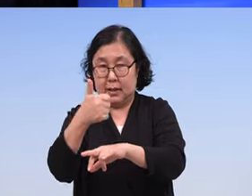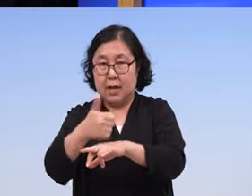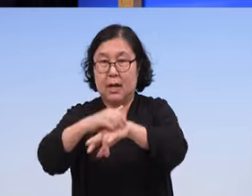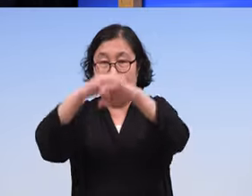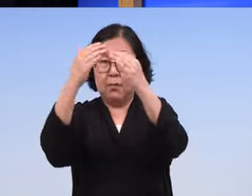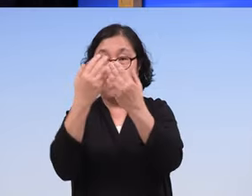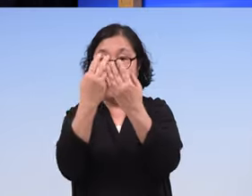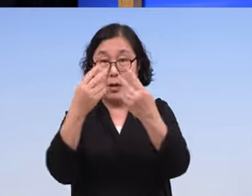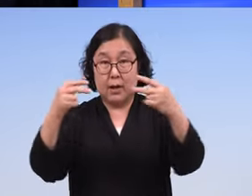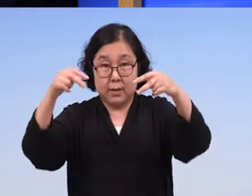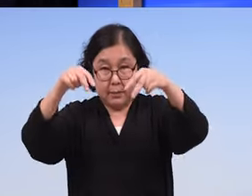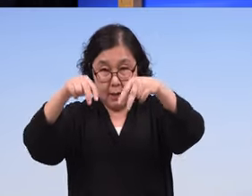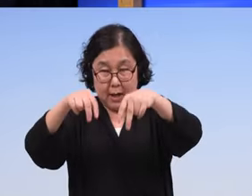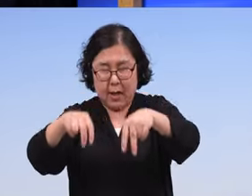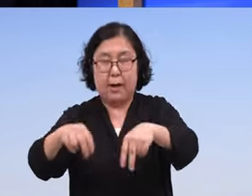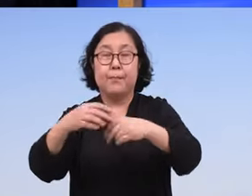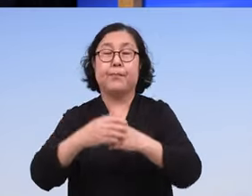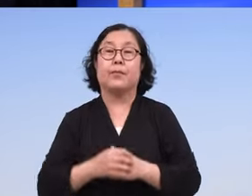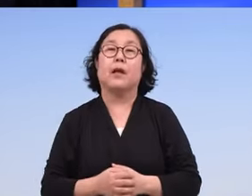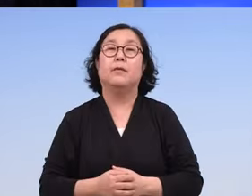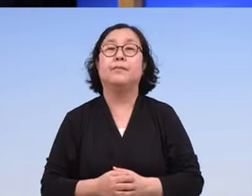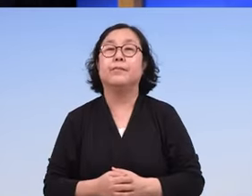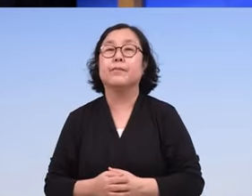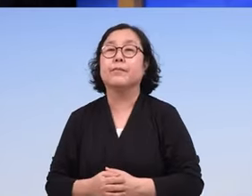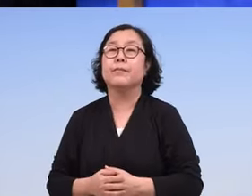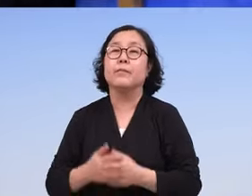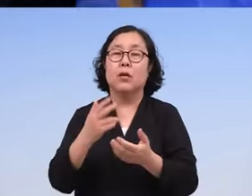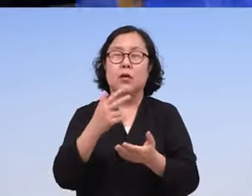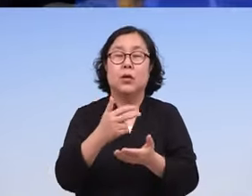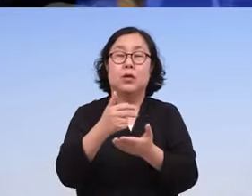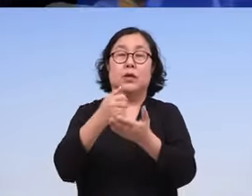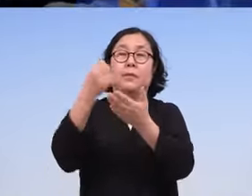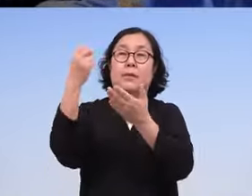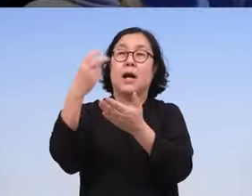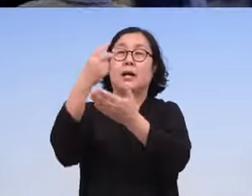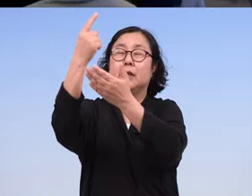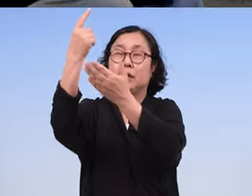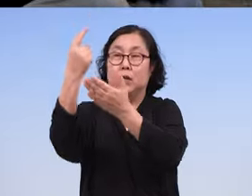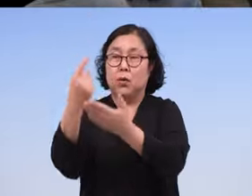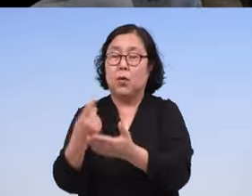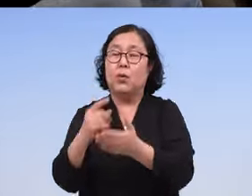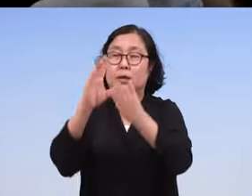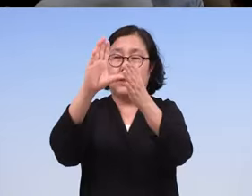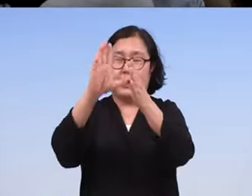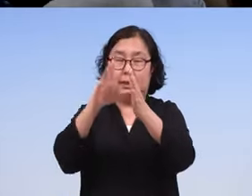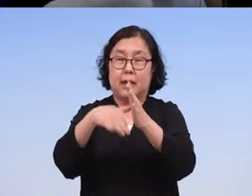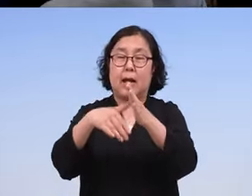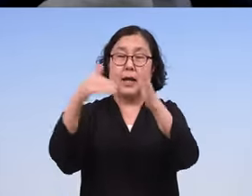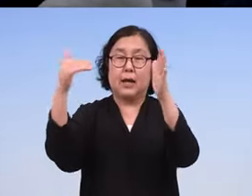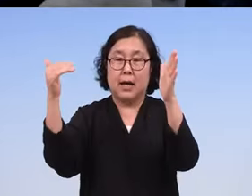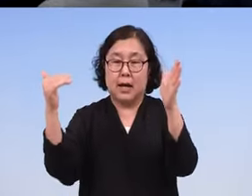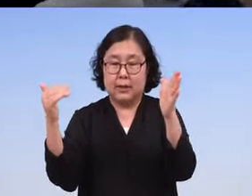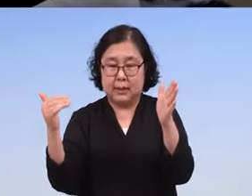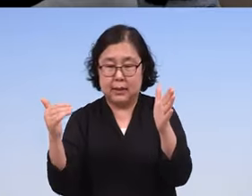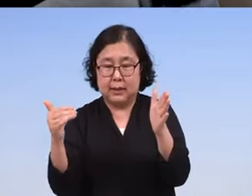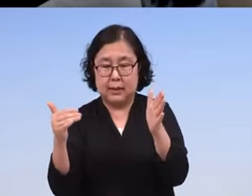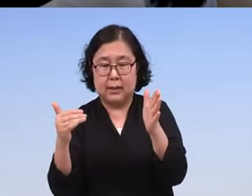우리 다 자리에서 일어나셔서 후렴부터 다시 한번 고백합니다. 주님 다시 오실 때까지